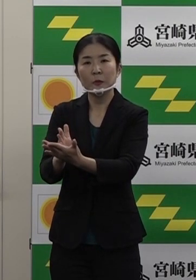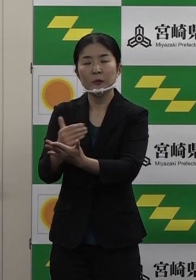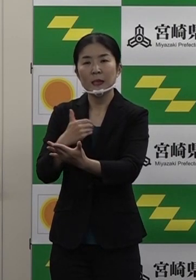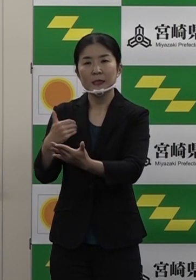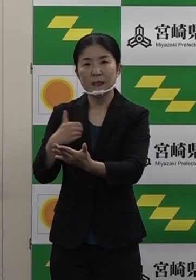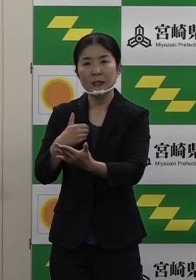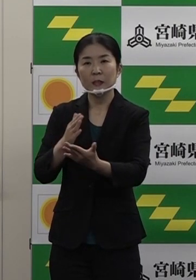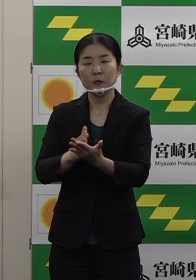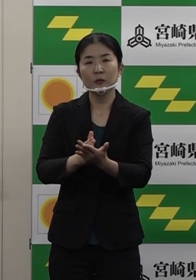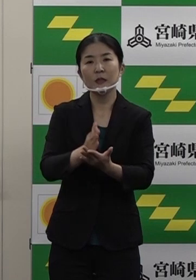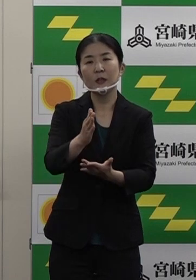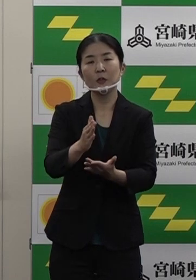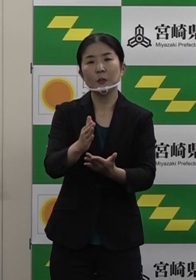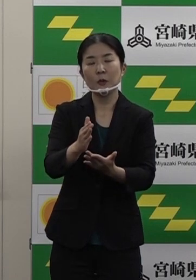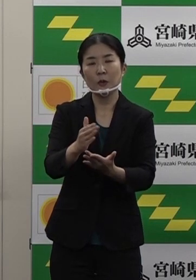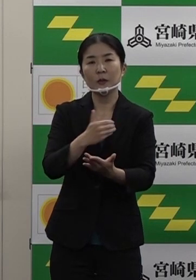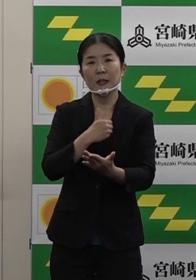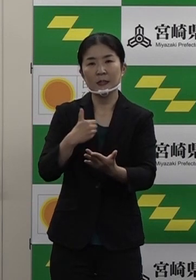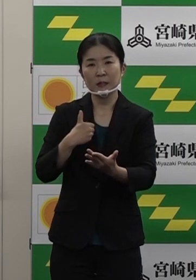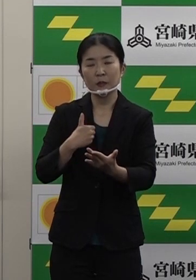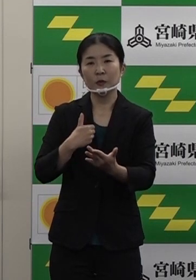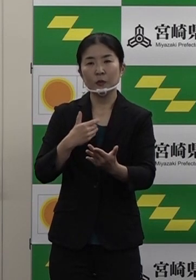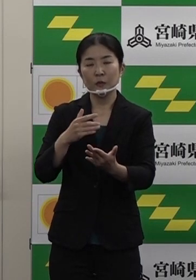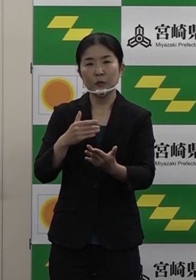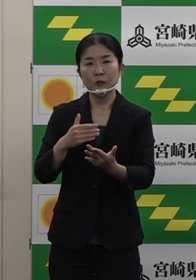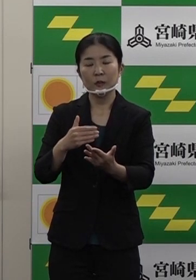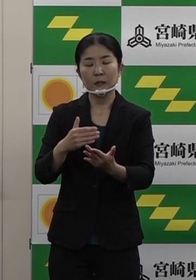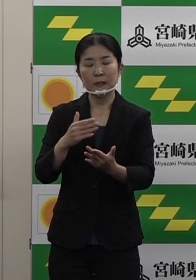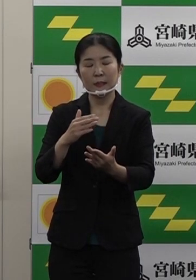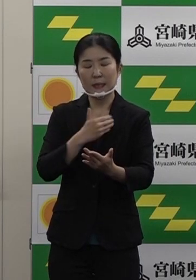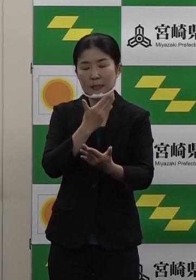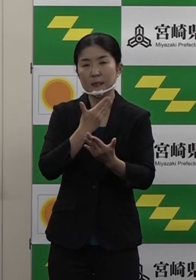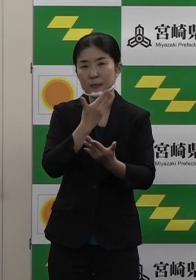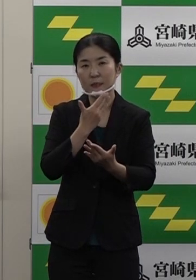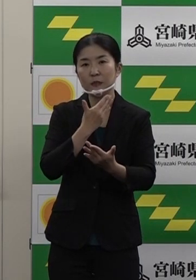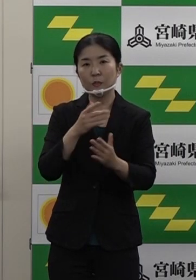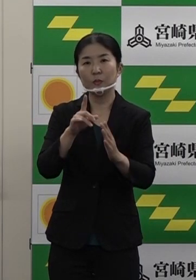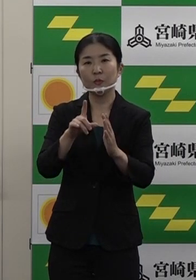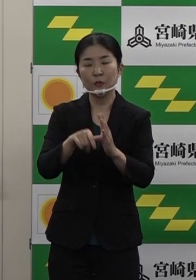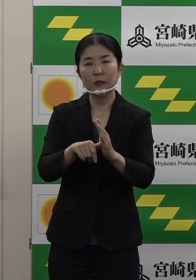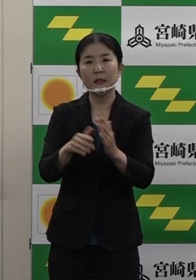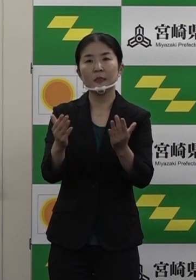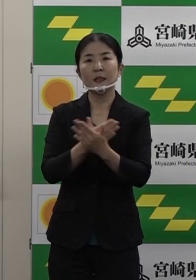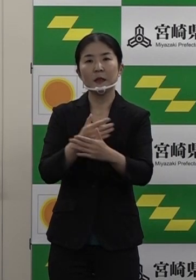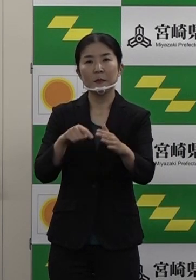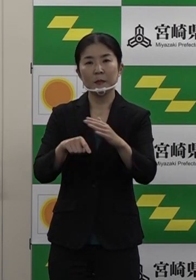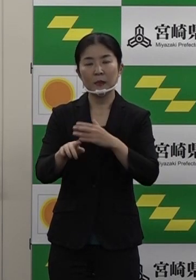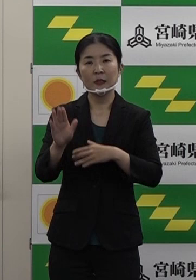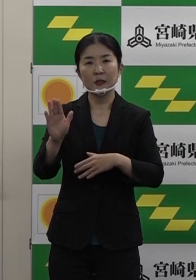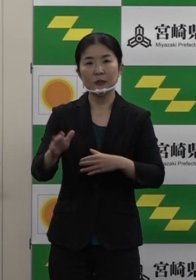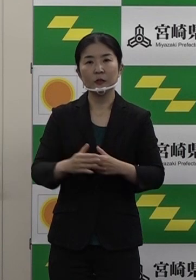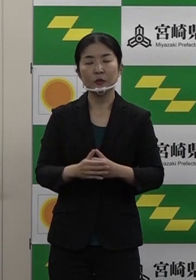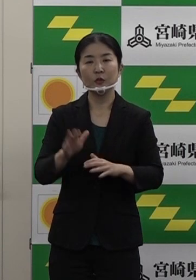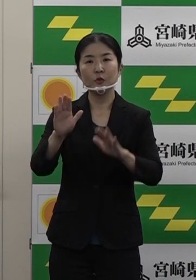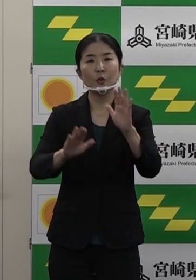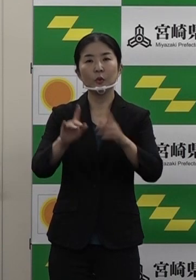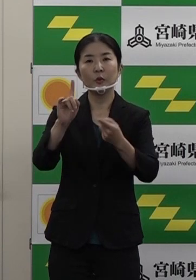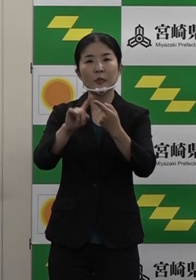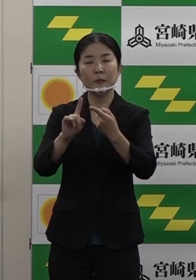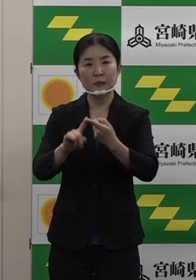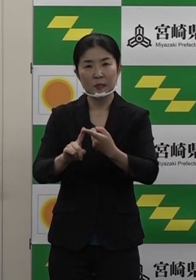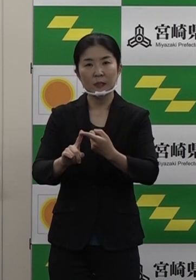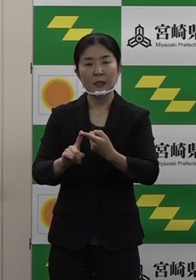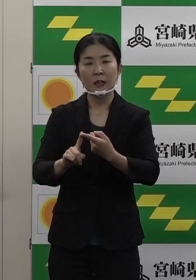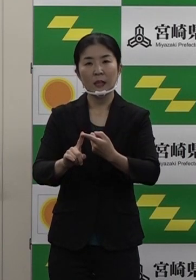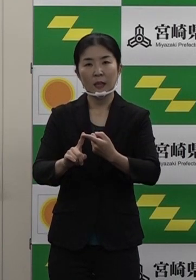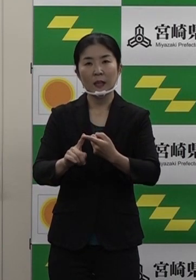方も徐々に踏んでいくという状況を迎えるということになろうかと思います。 その時にやはり状況に応じてそのアクセ